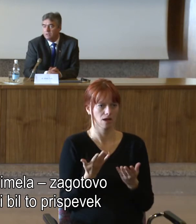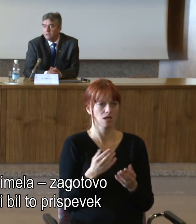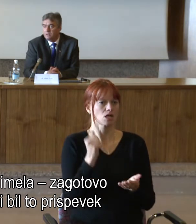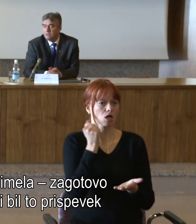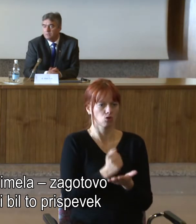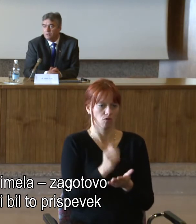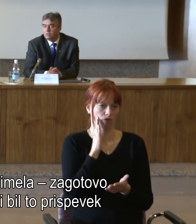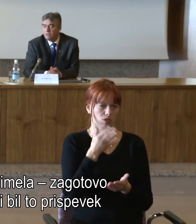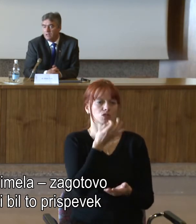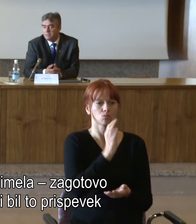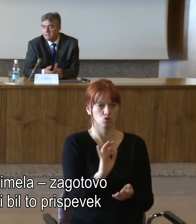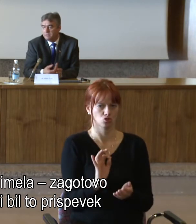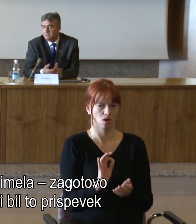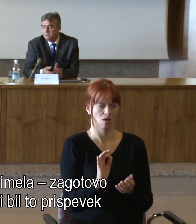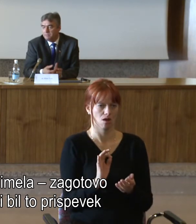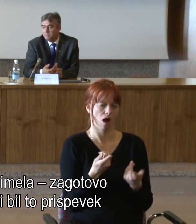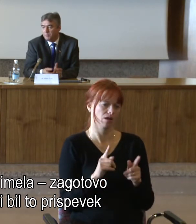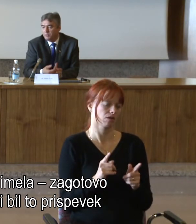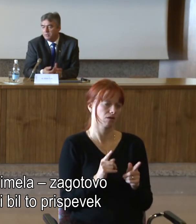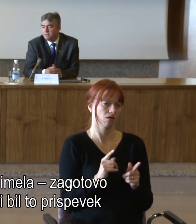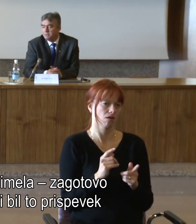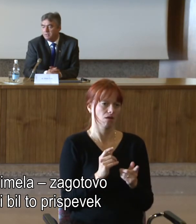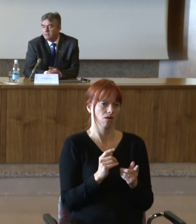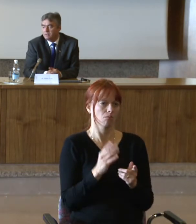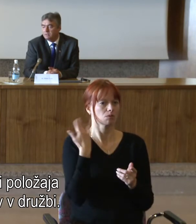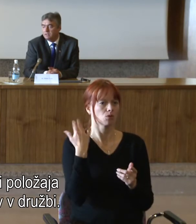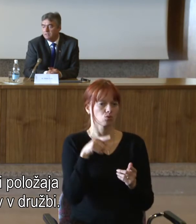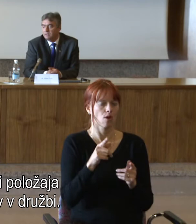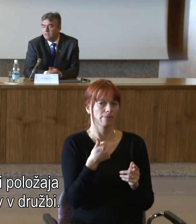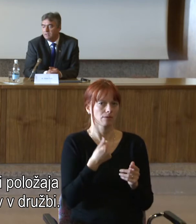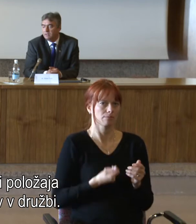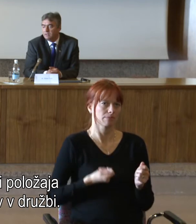zagotovo bi izboljšalo ali pa vsaj bi bil to en prispevek